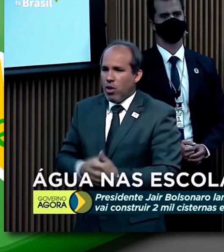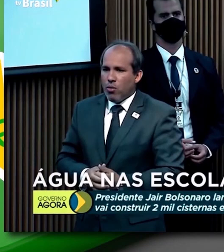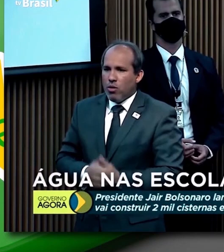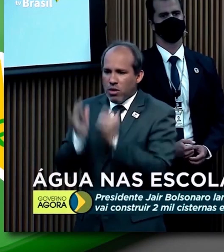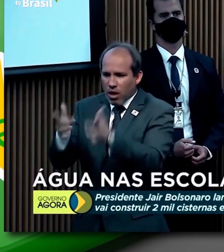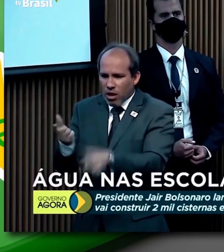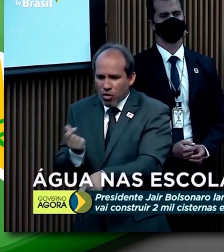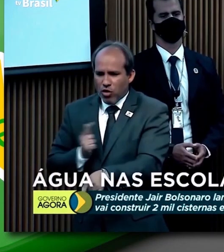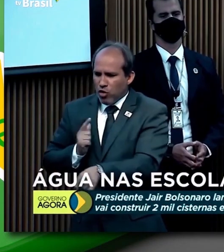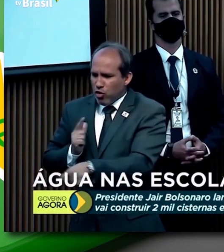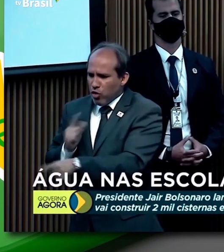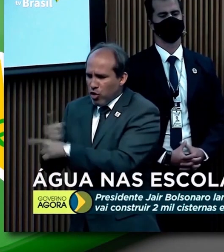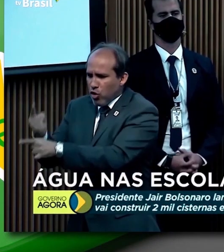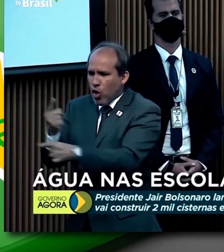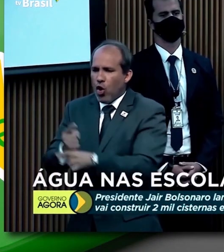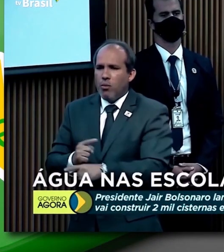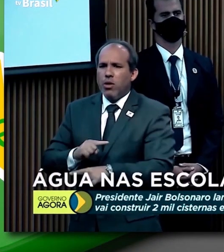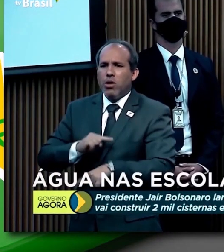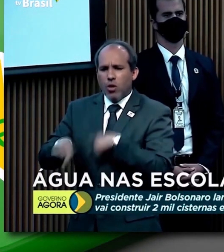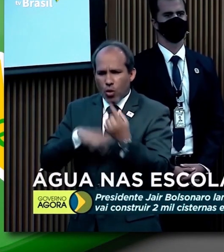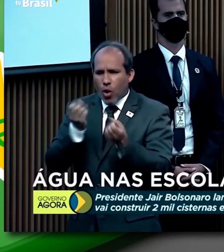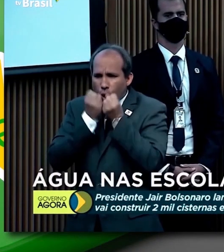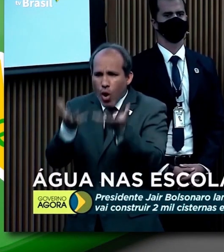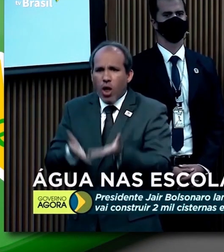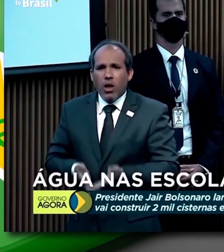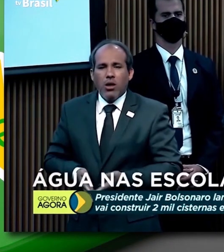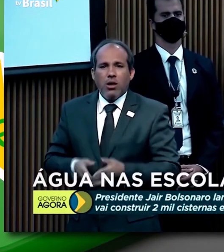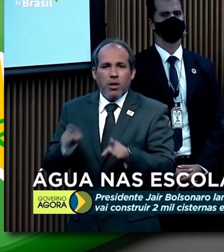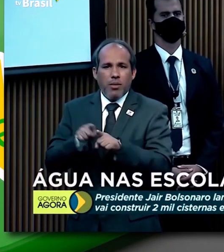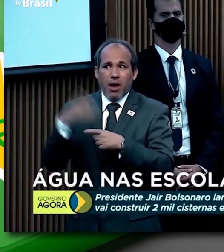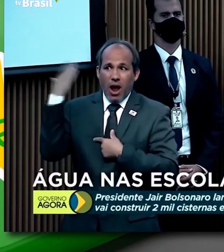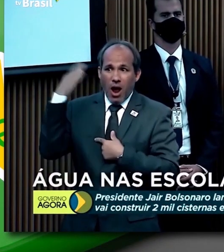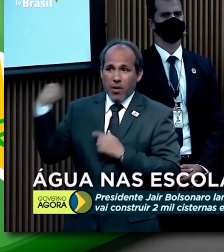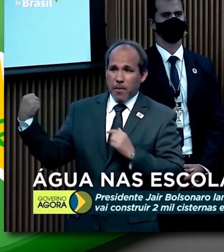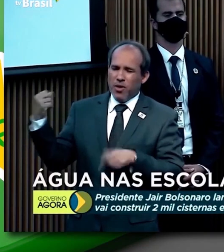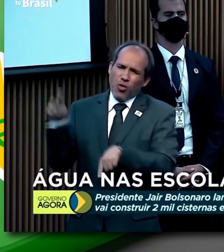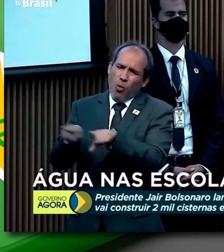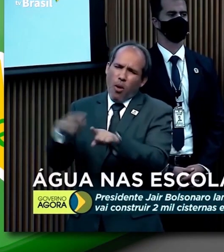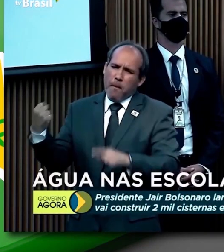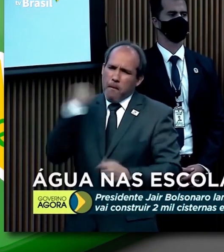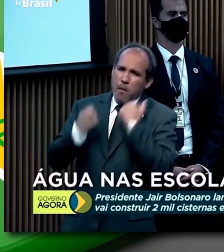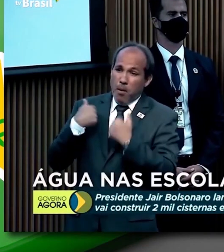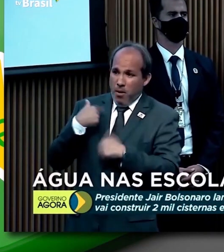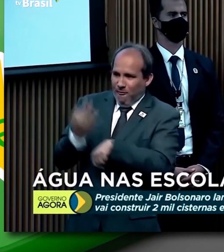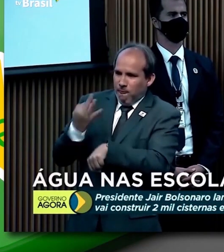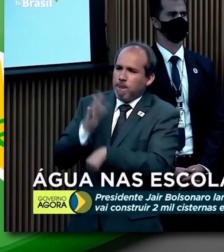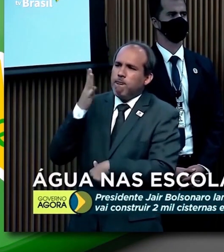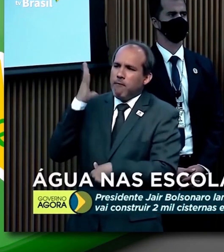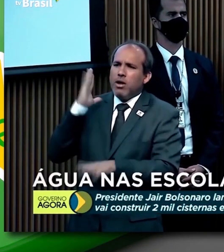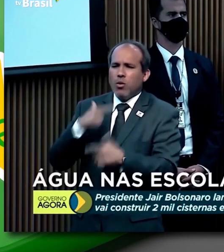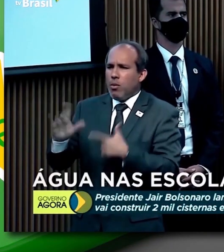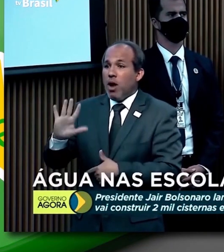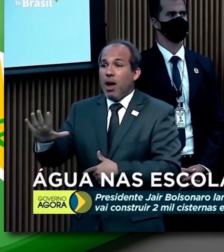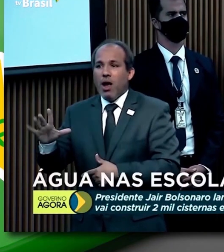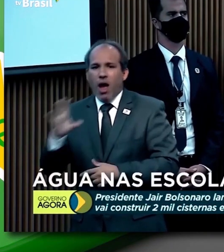falo isso então desabafa também o que continuar dando porrada em mim não tem problema Posso cavar até com família até